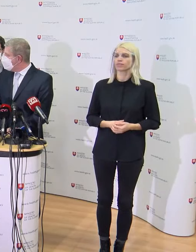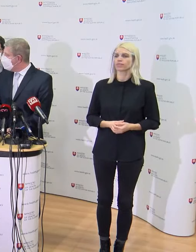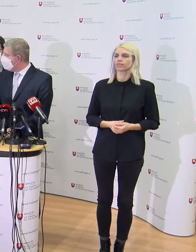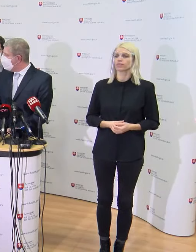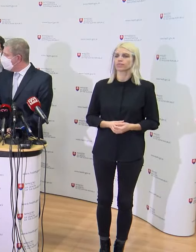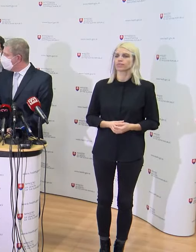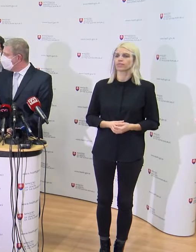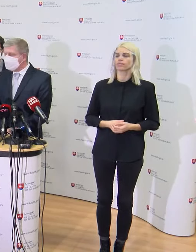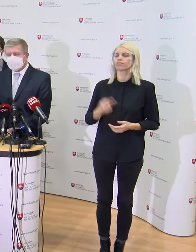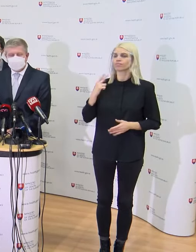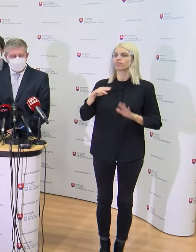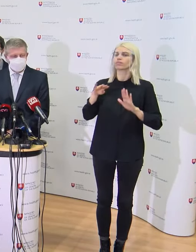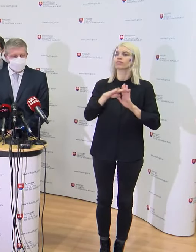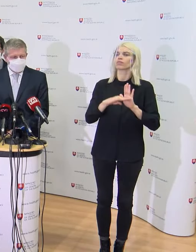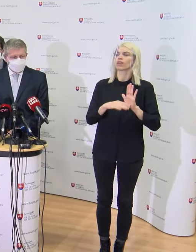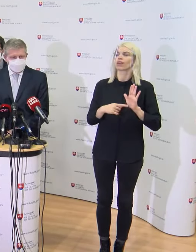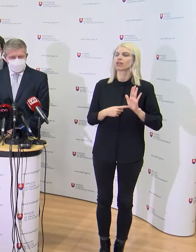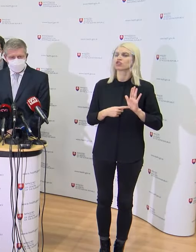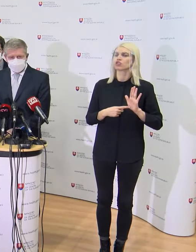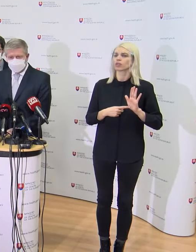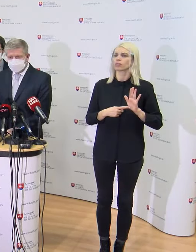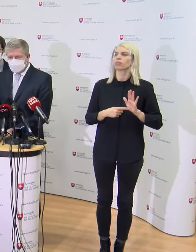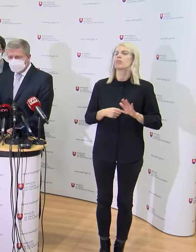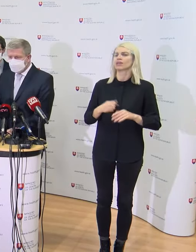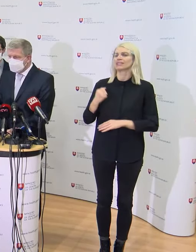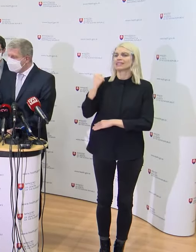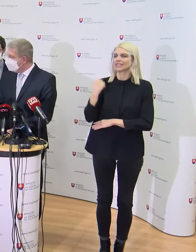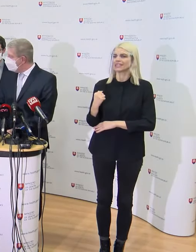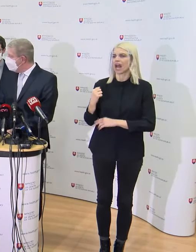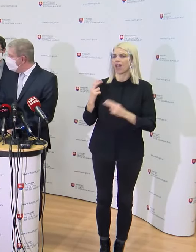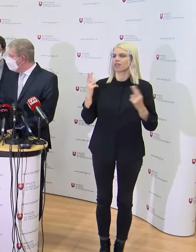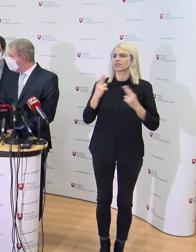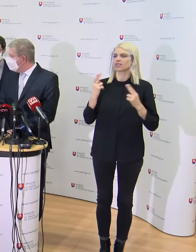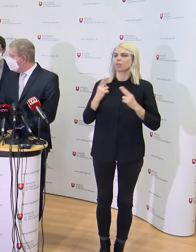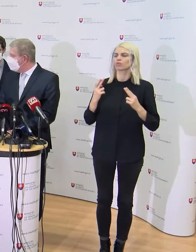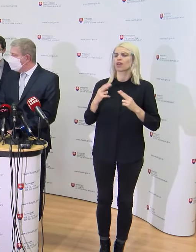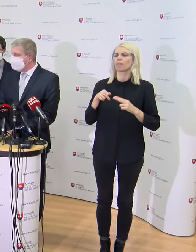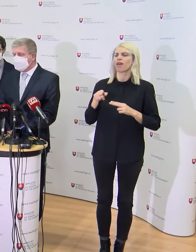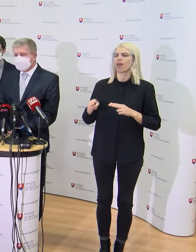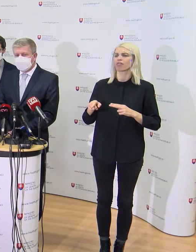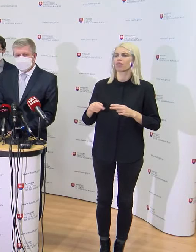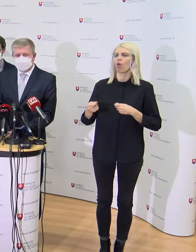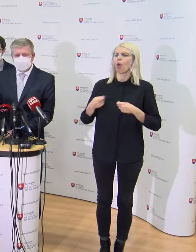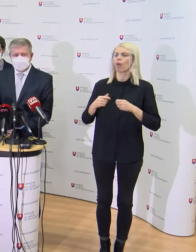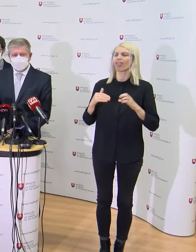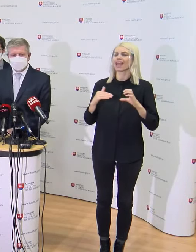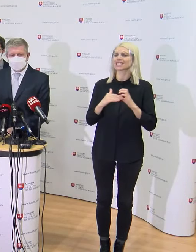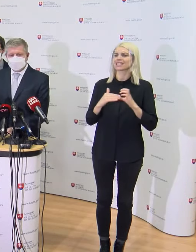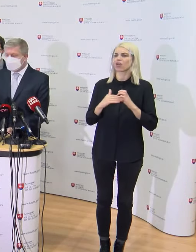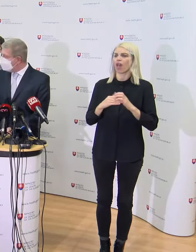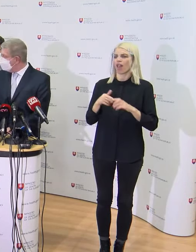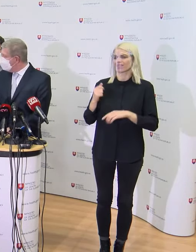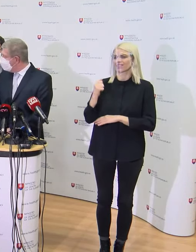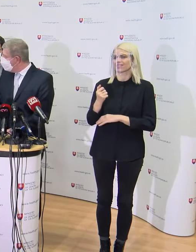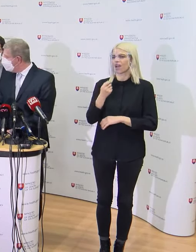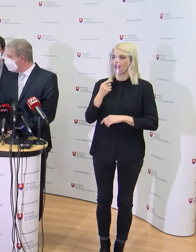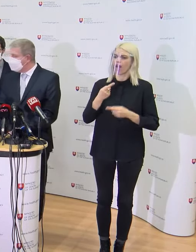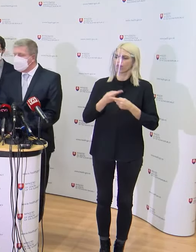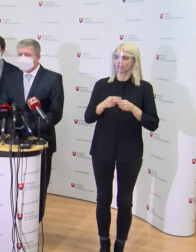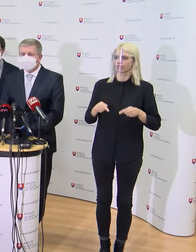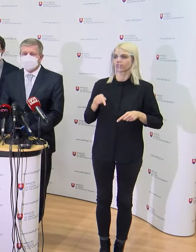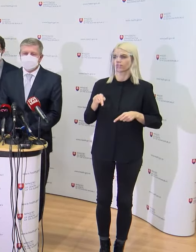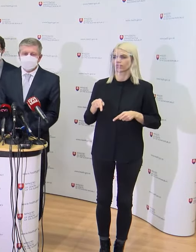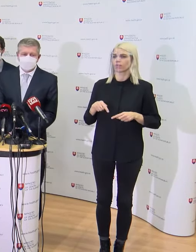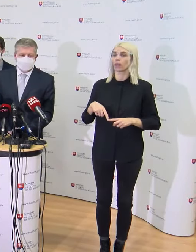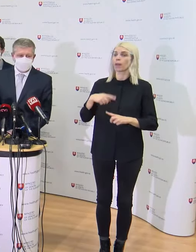Samozrejme, v režime základ pôjdu ďalej esenciálne obchody a obuva domáce